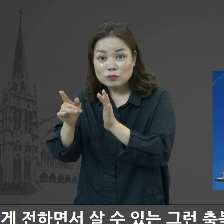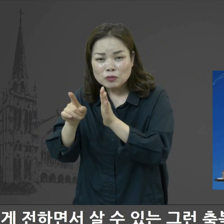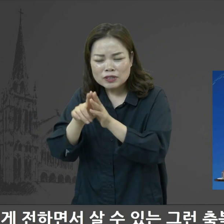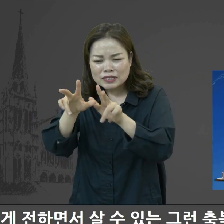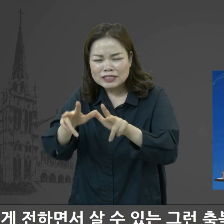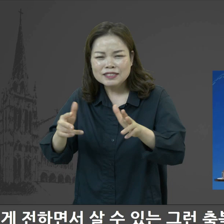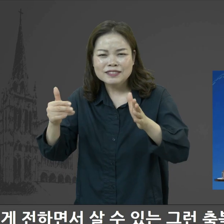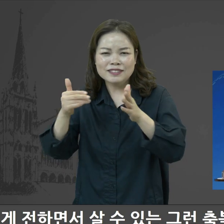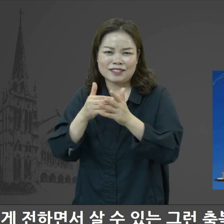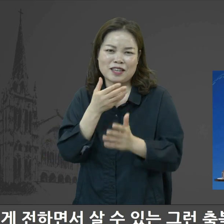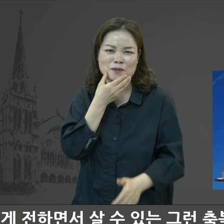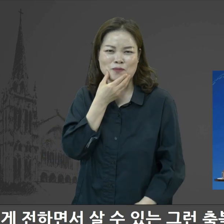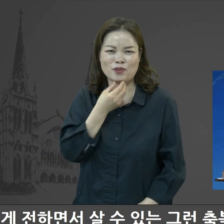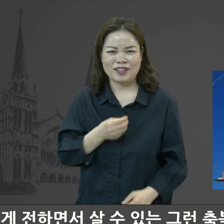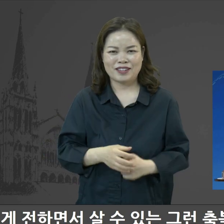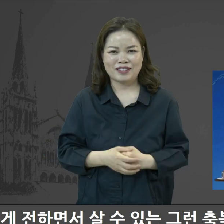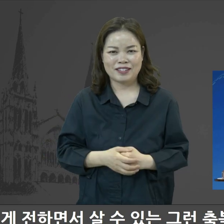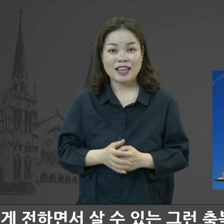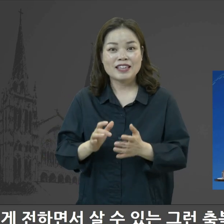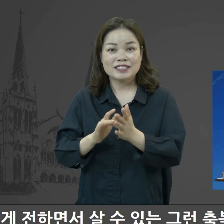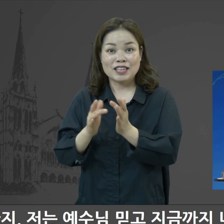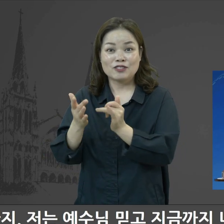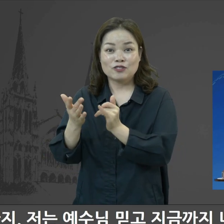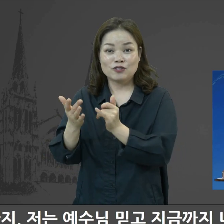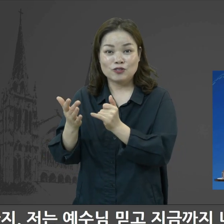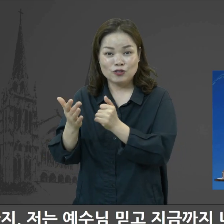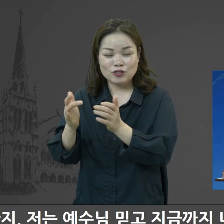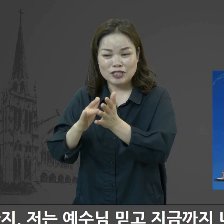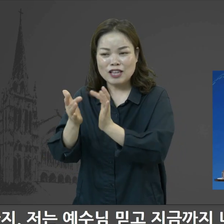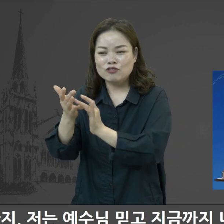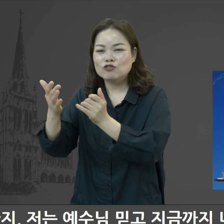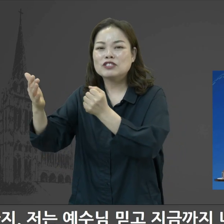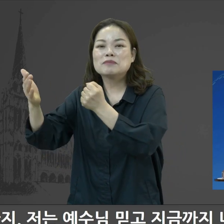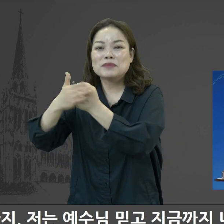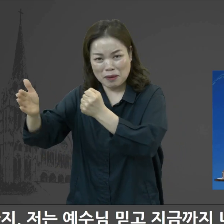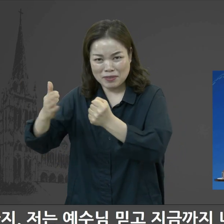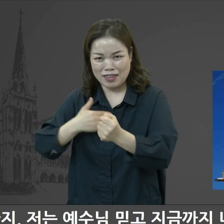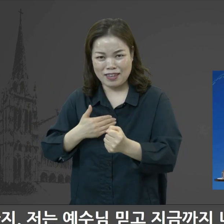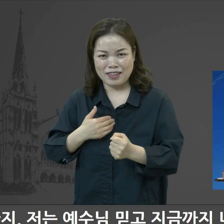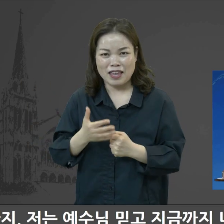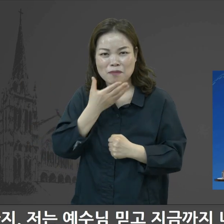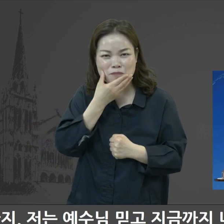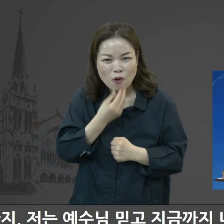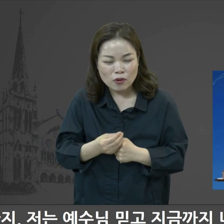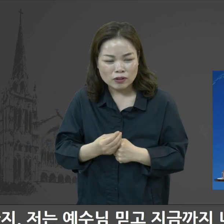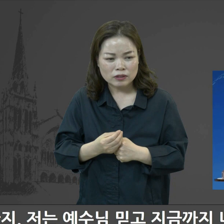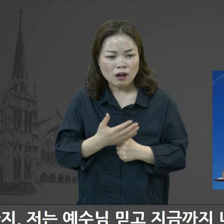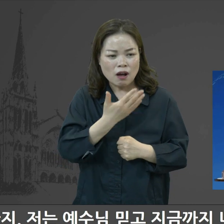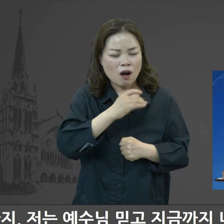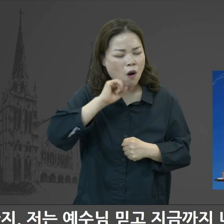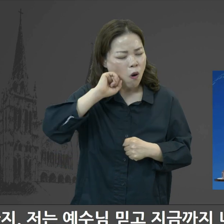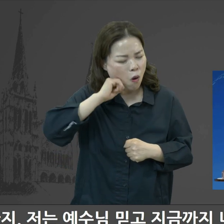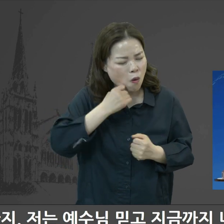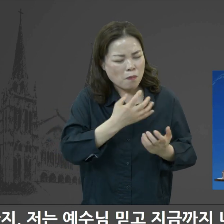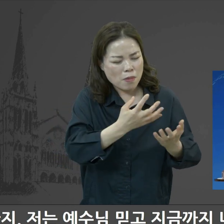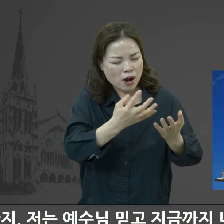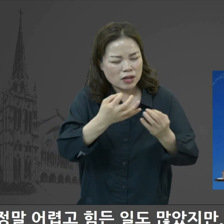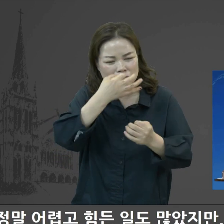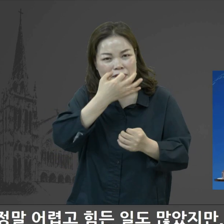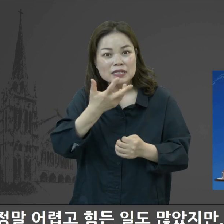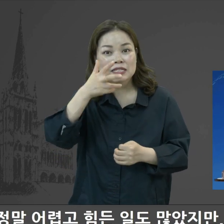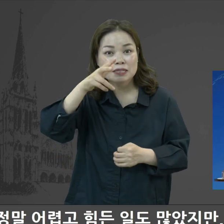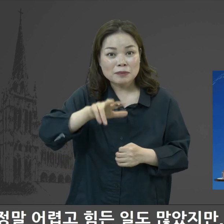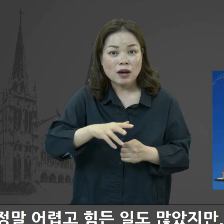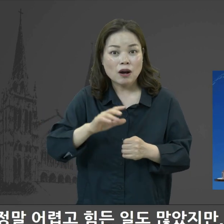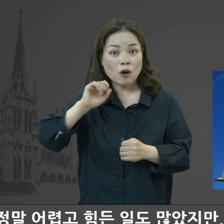지금까지 너무 행복했어요. 예수님 때문에. 정말 어렵고 힘든 일도 많았지만 어렵고 힘든